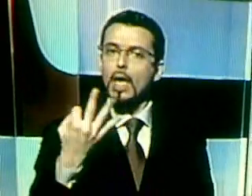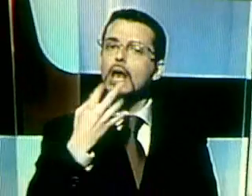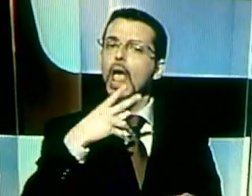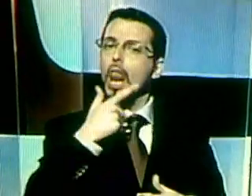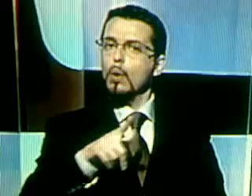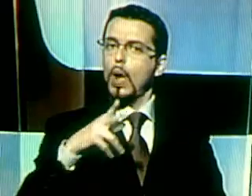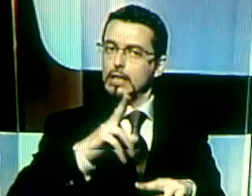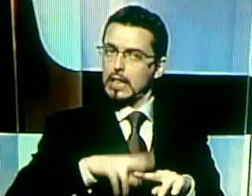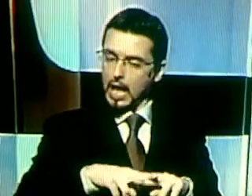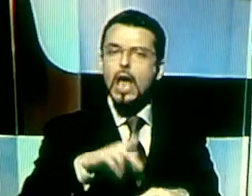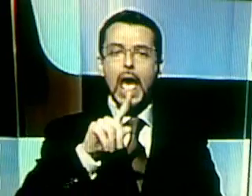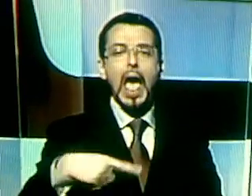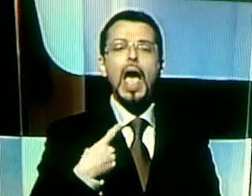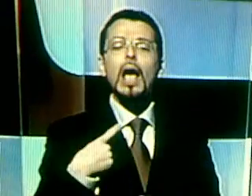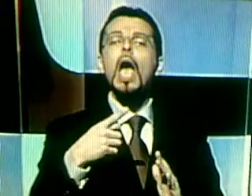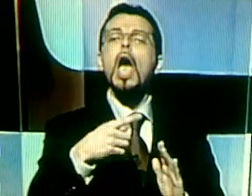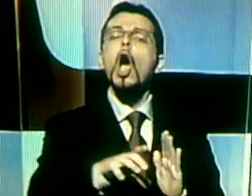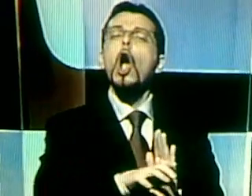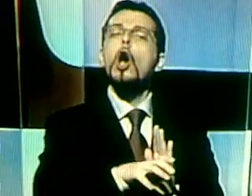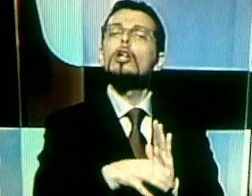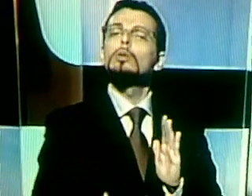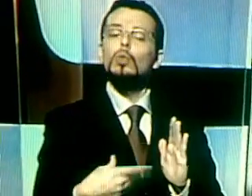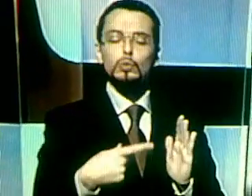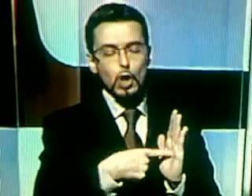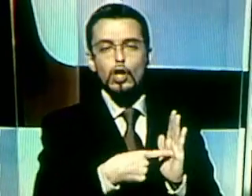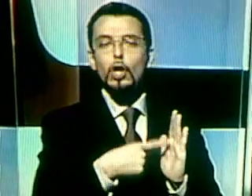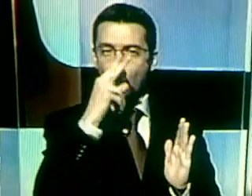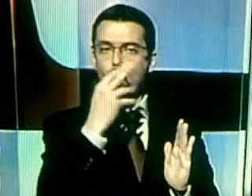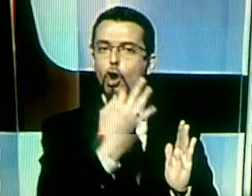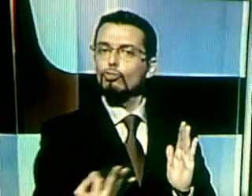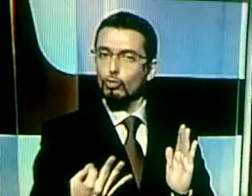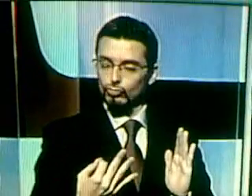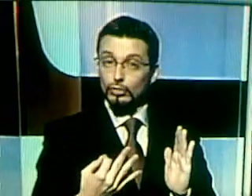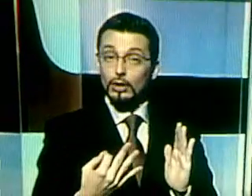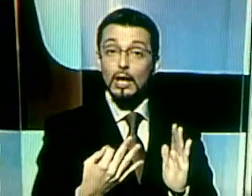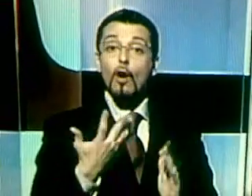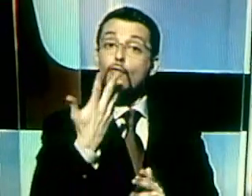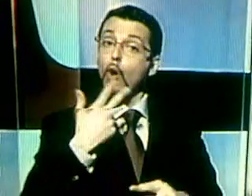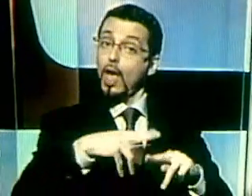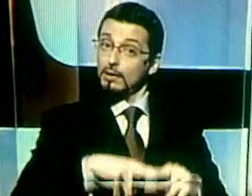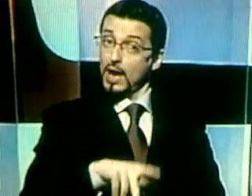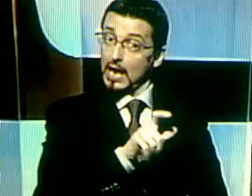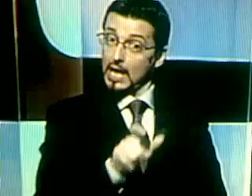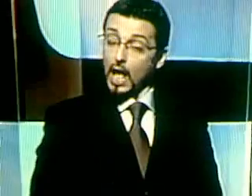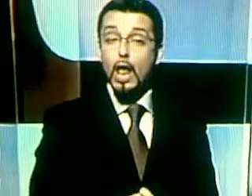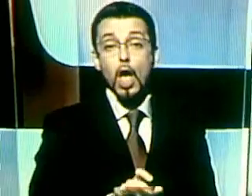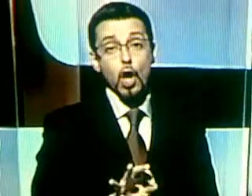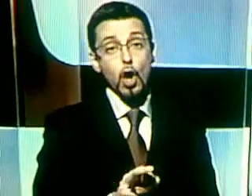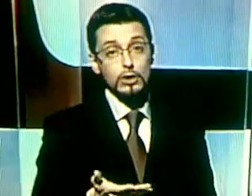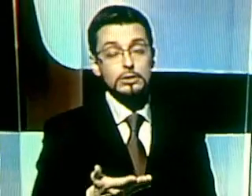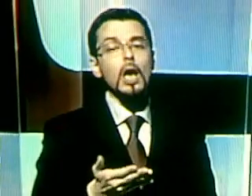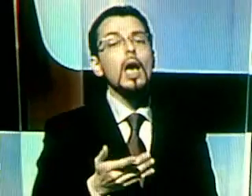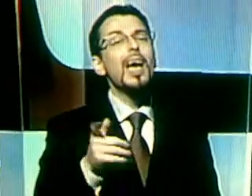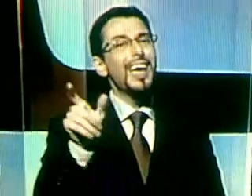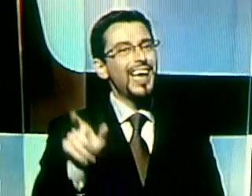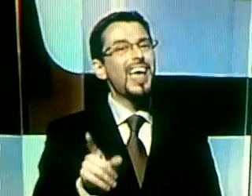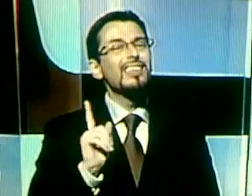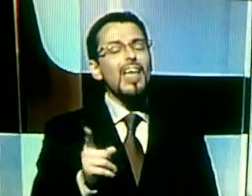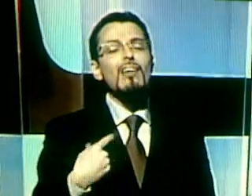situazioni di violenza nei confronti di una bambina di 14 mesi. Questo è un tempo delle cose che noi